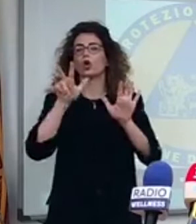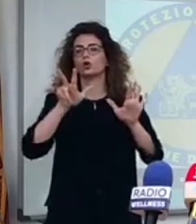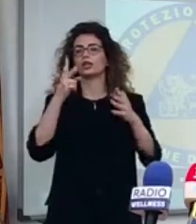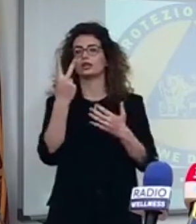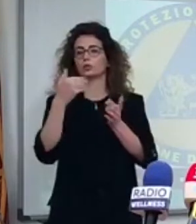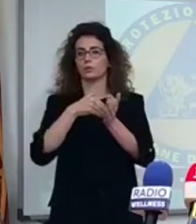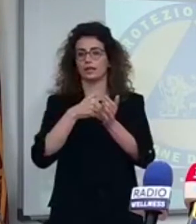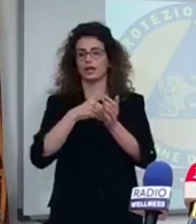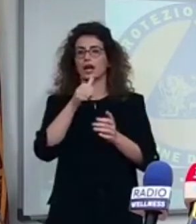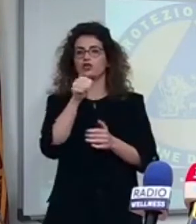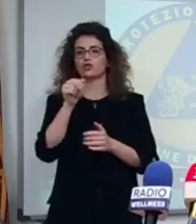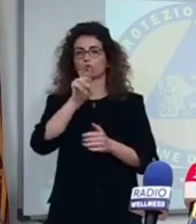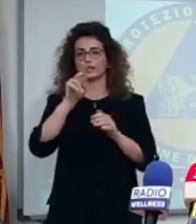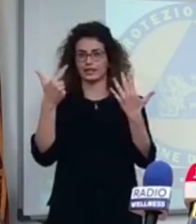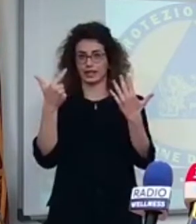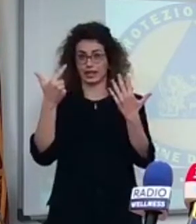182.127.